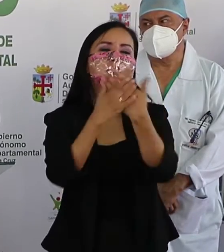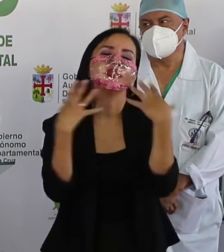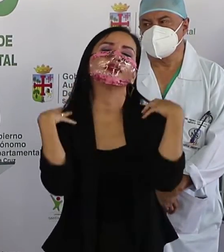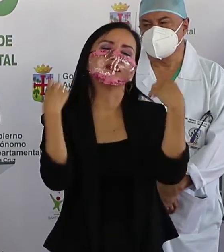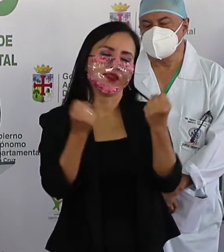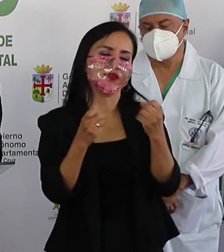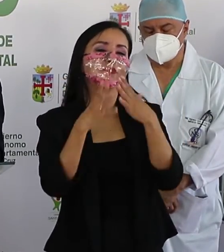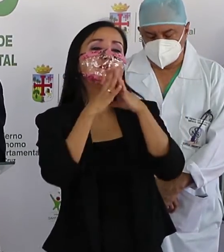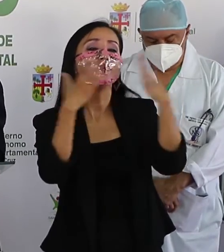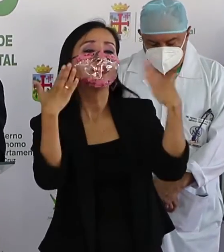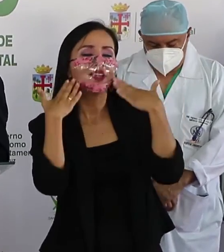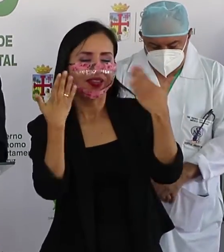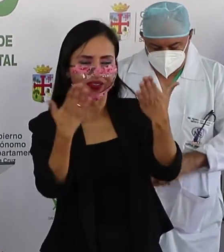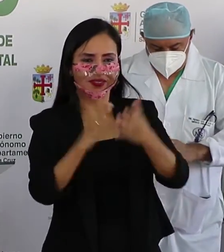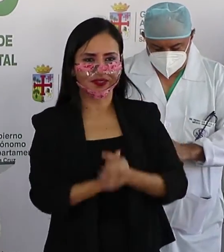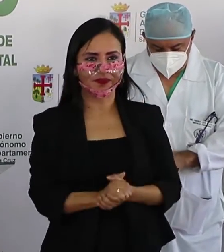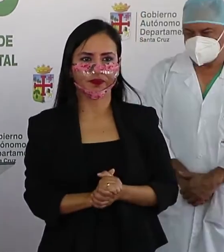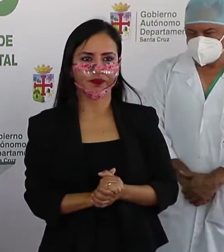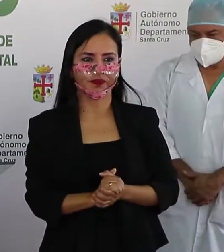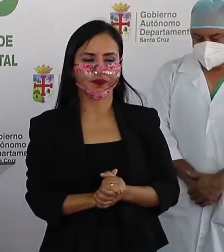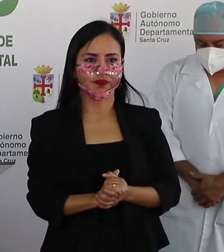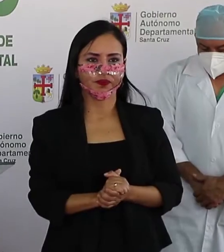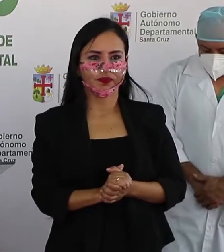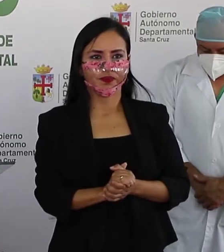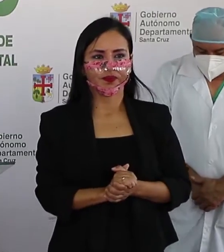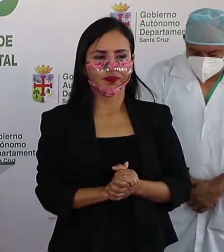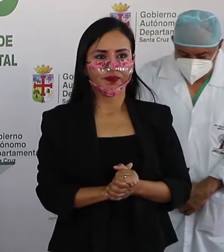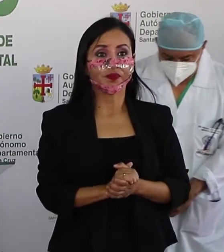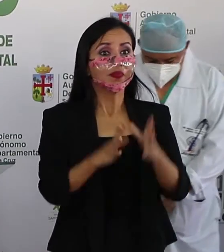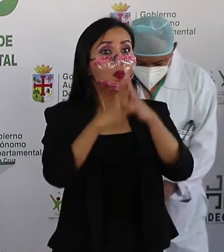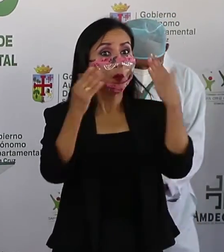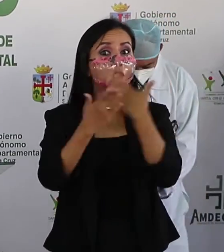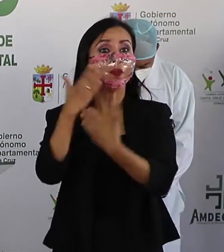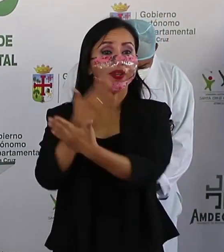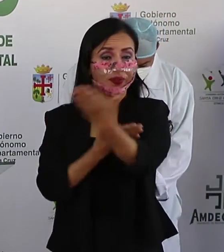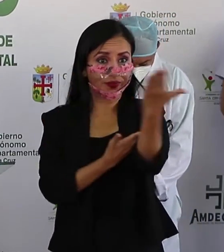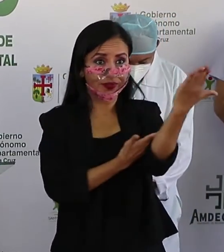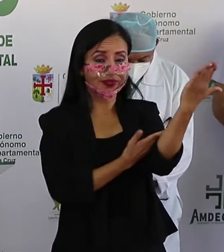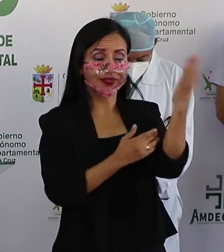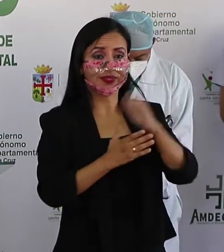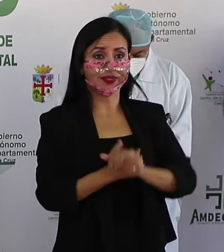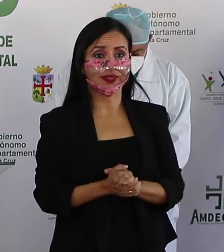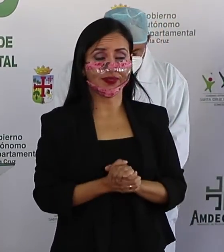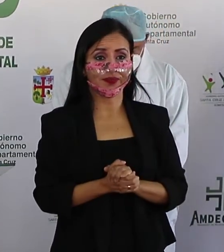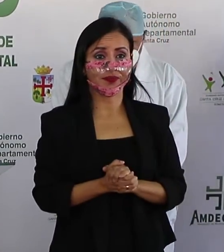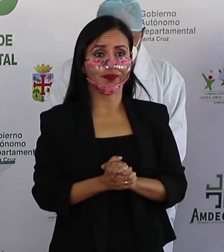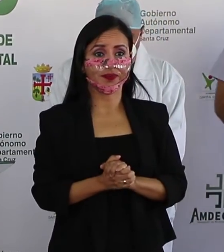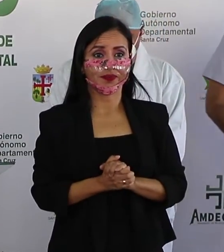mantengan buena salud. Muchas gracias. Muy buenos días.